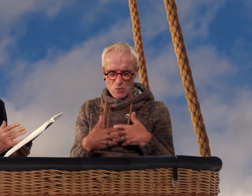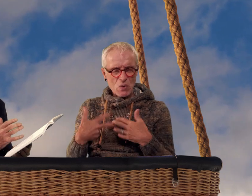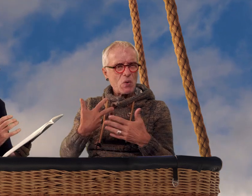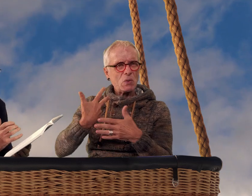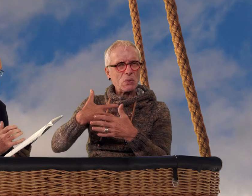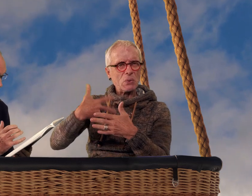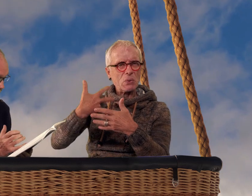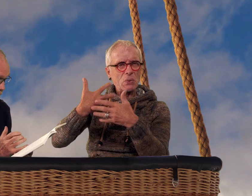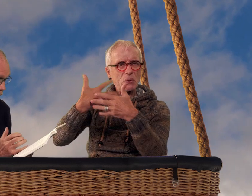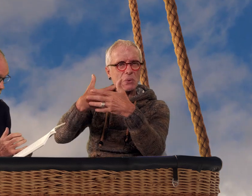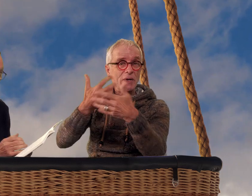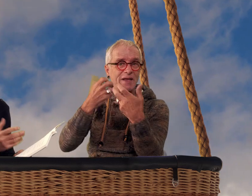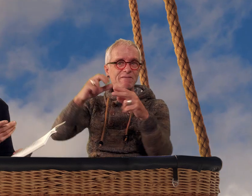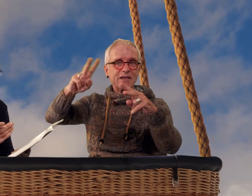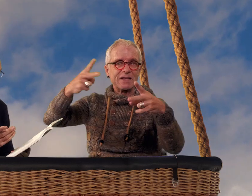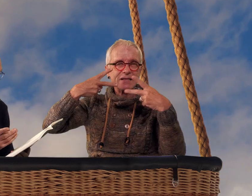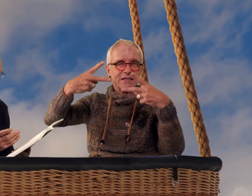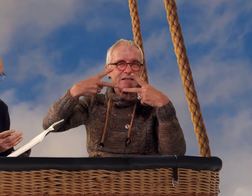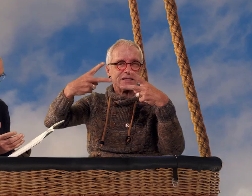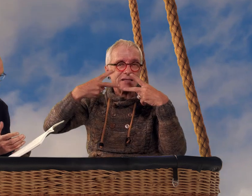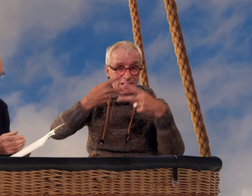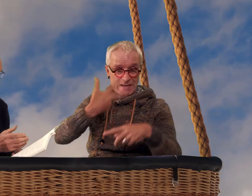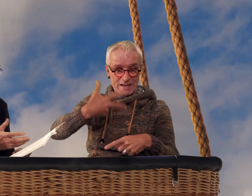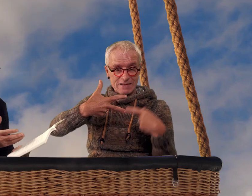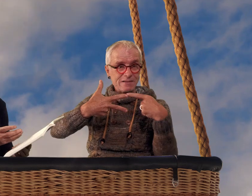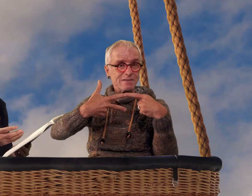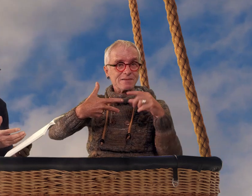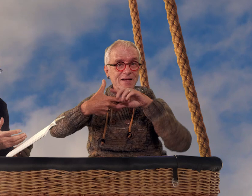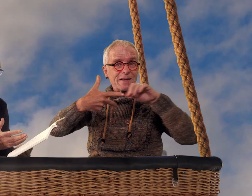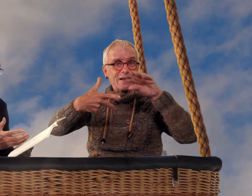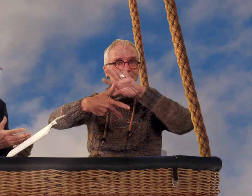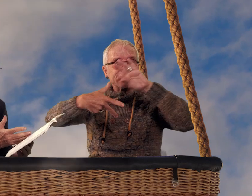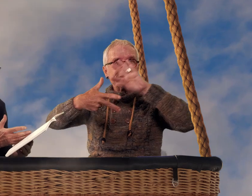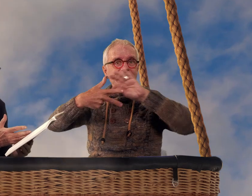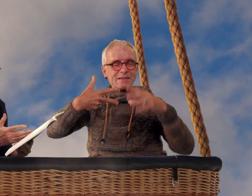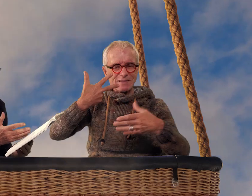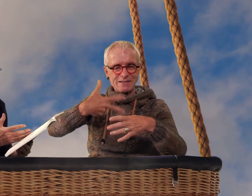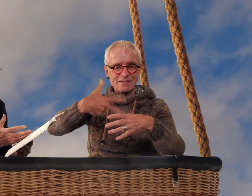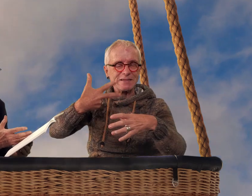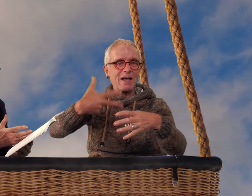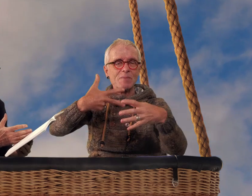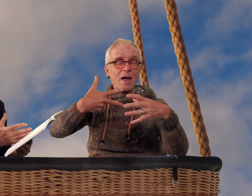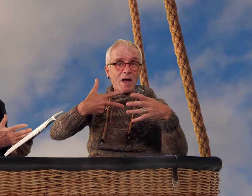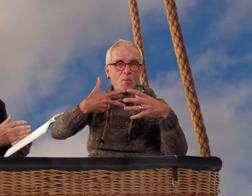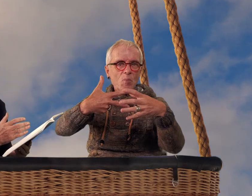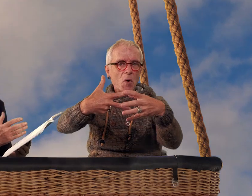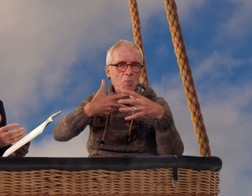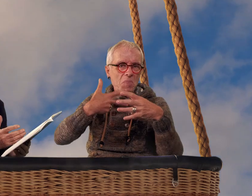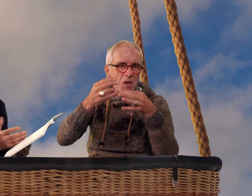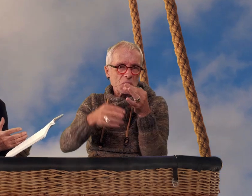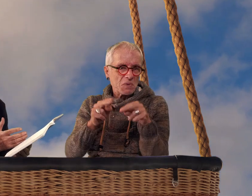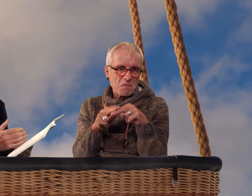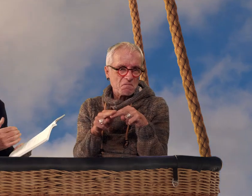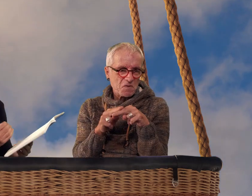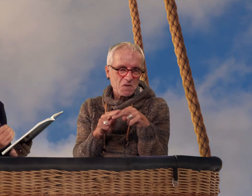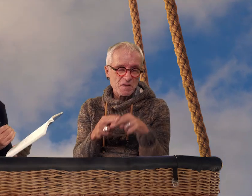surmonter la résistance des courants, l'hélice par exemple. Mais l'hélice, se mouvant dans un milieu mobile, ne donnera aucun